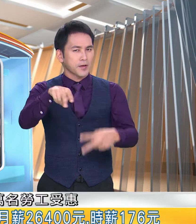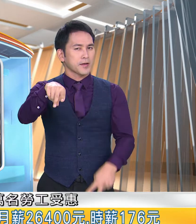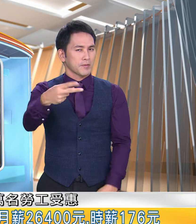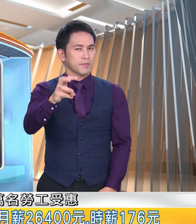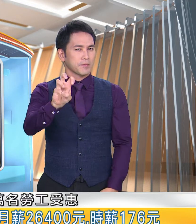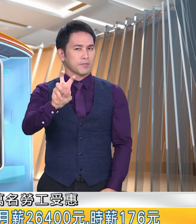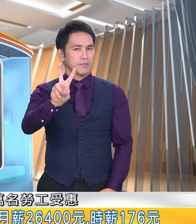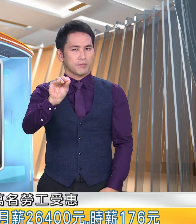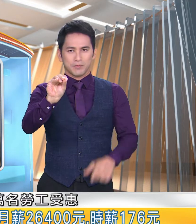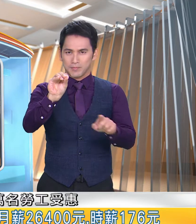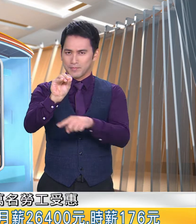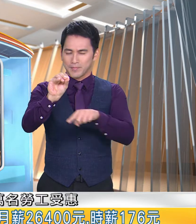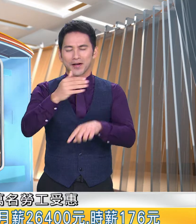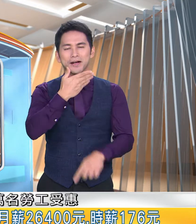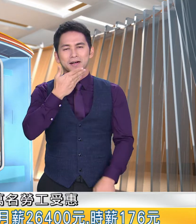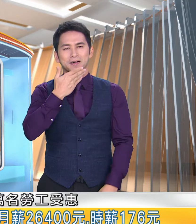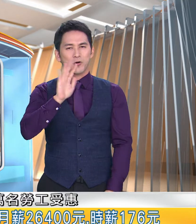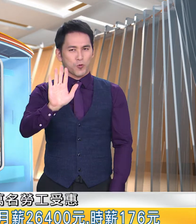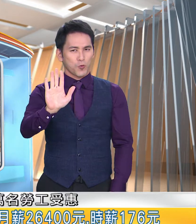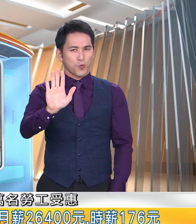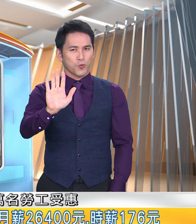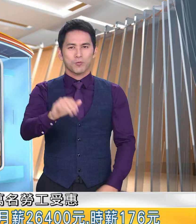有232万名的劳工受惠。